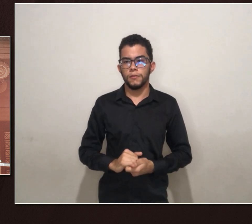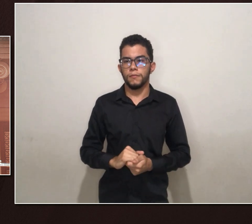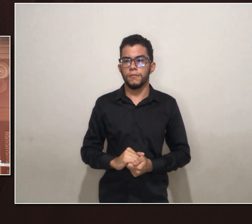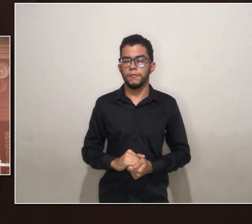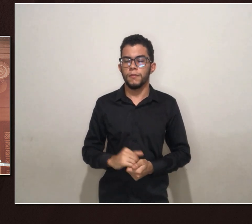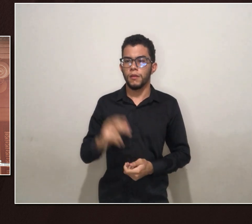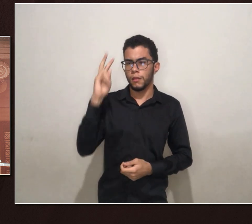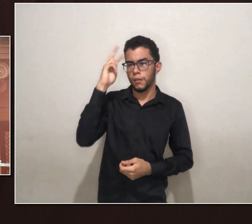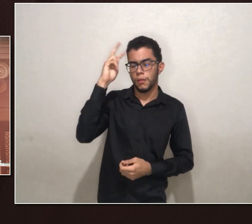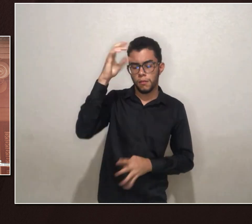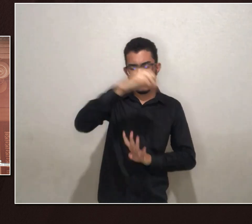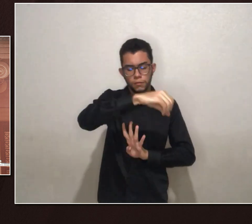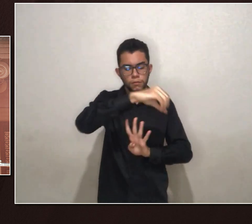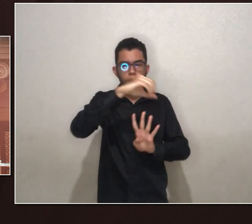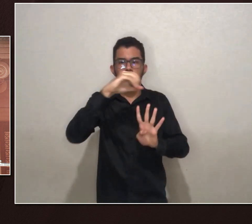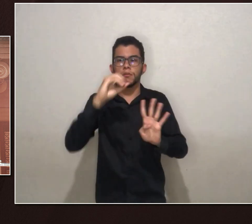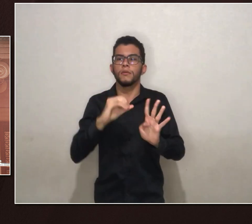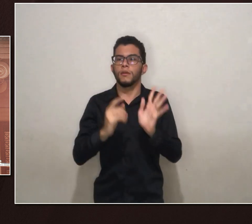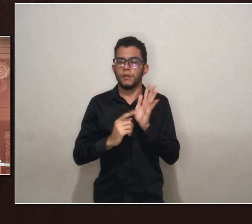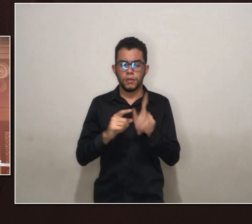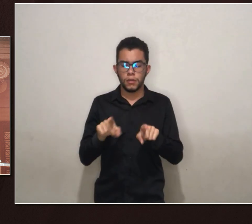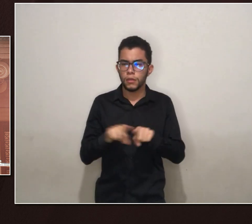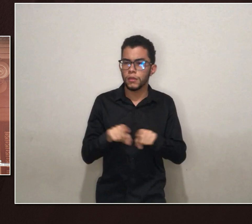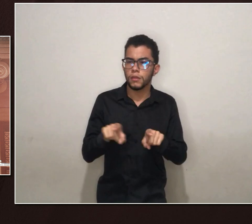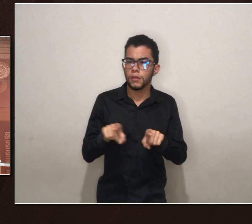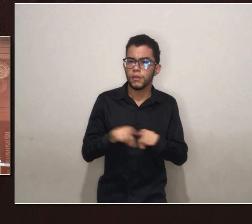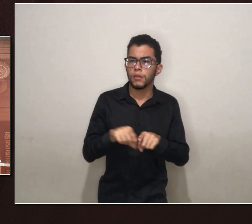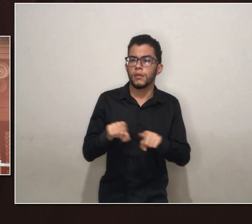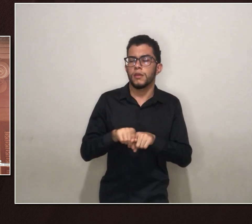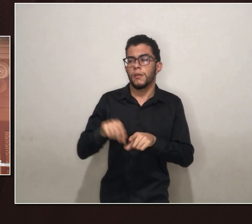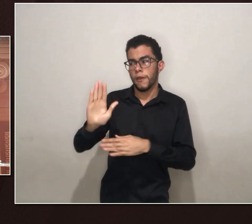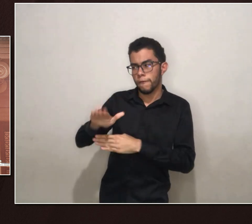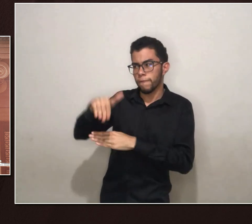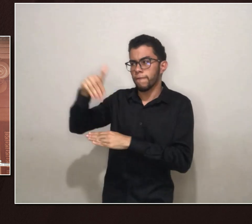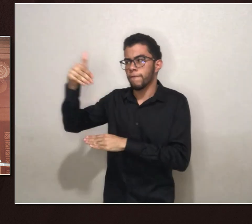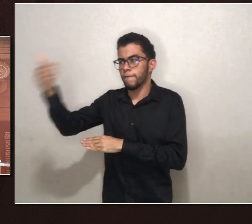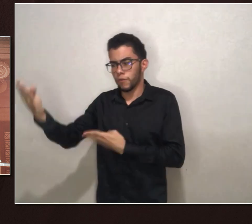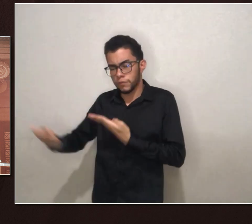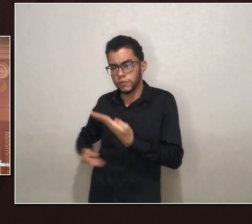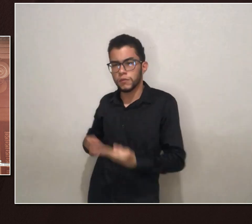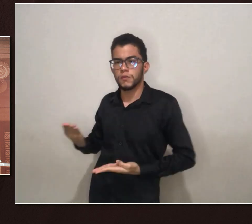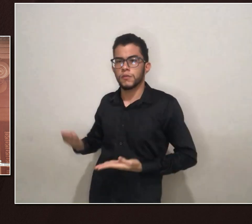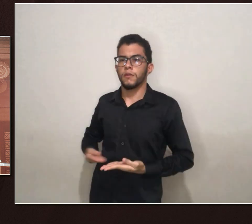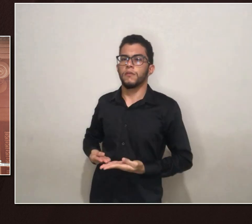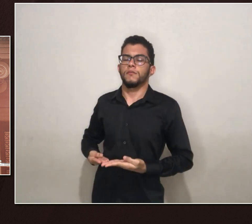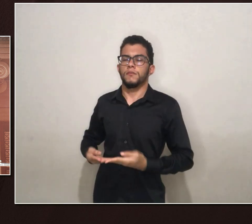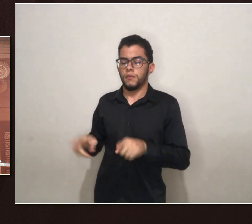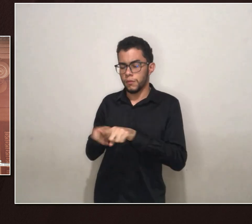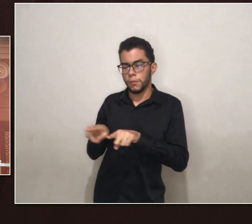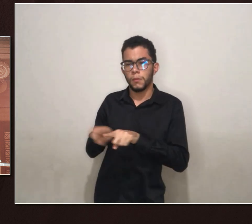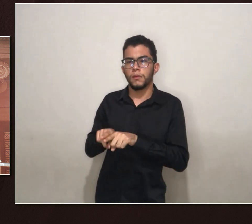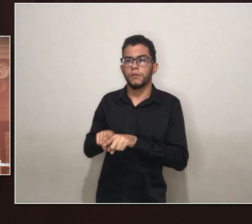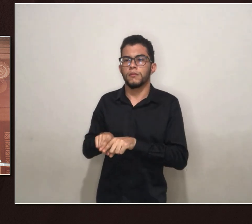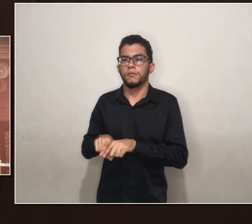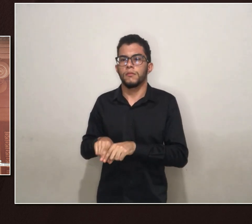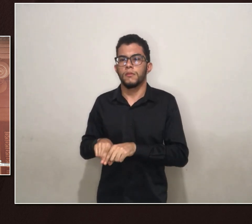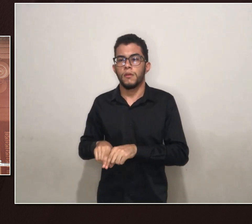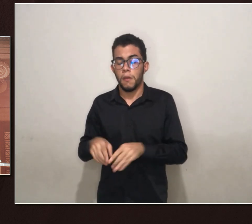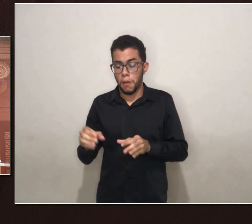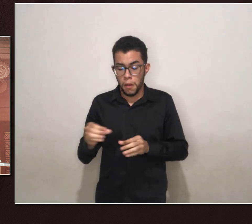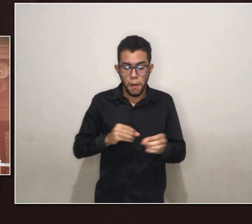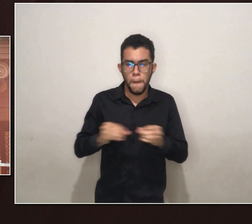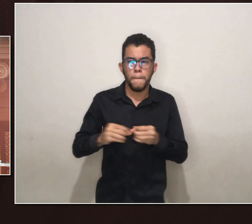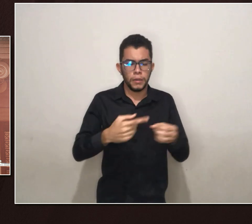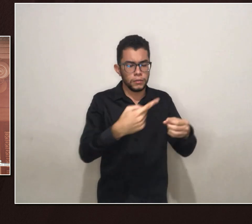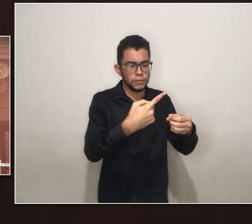Todos, lembre-se também das missões no exterior e também da obra da sua região, né? Não